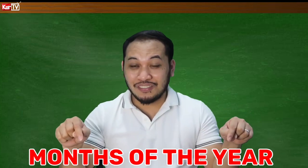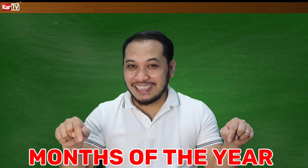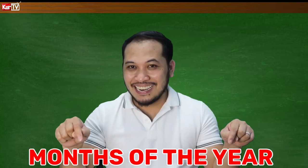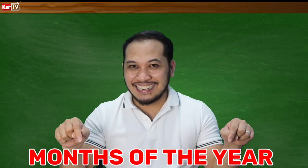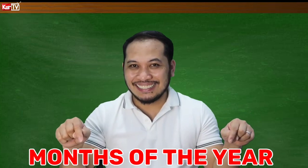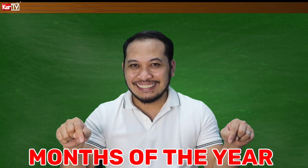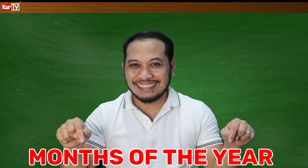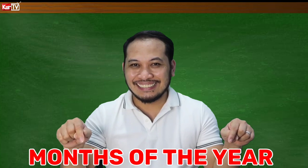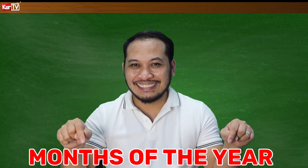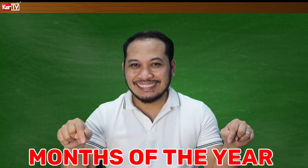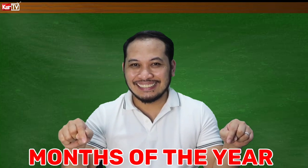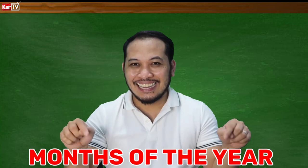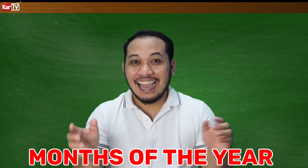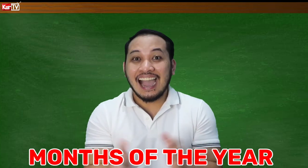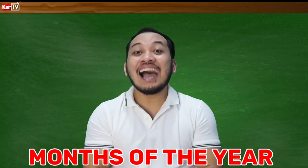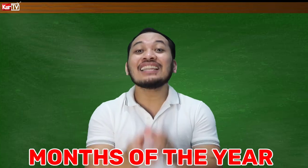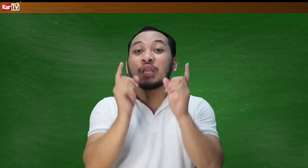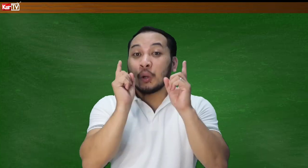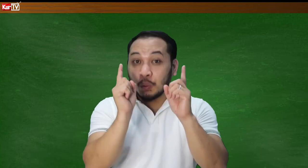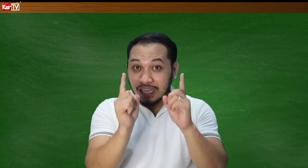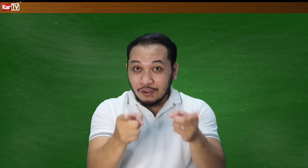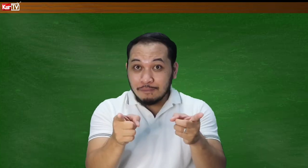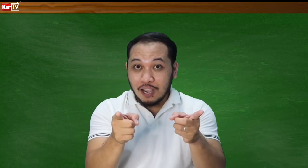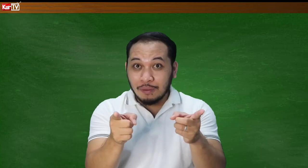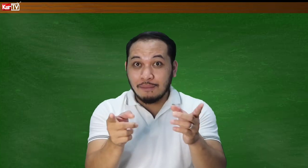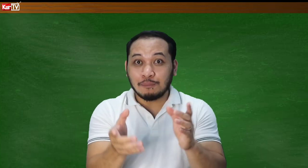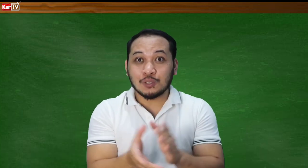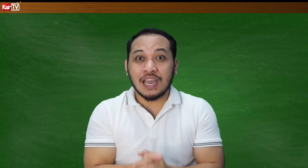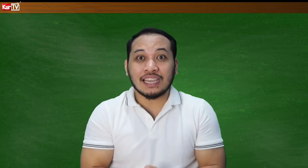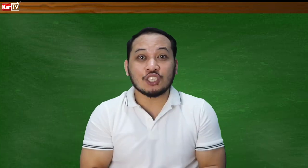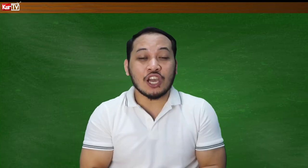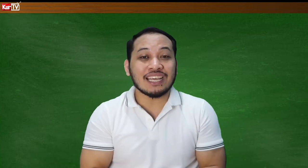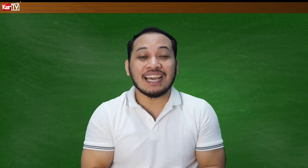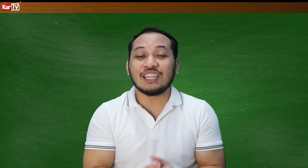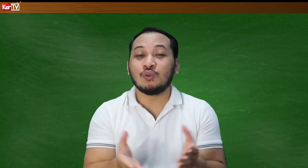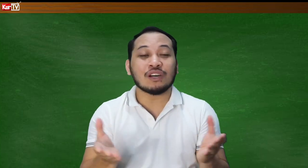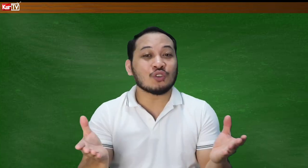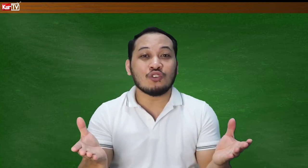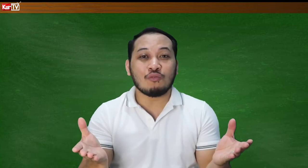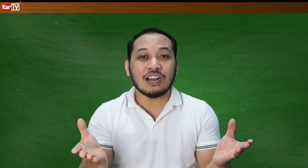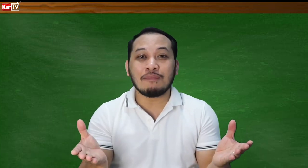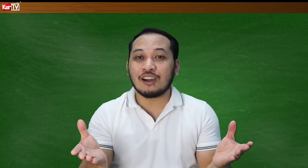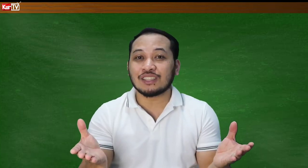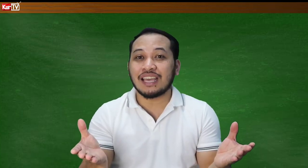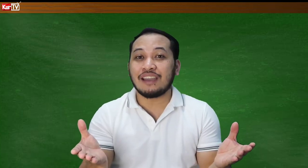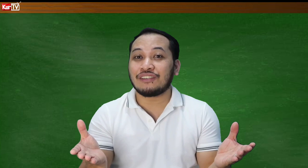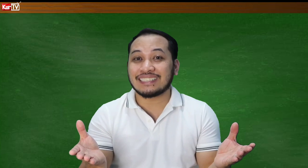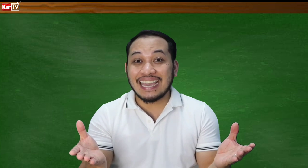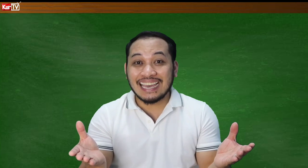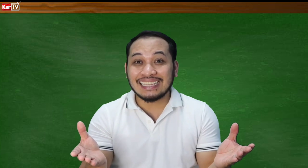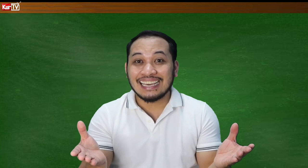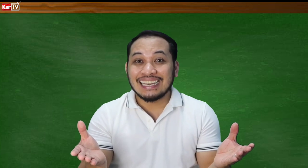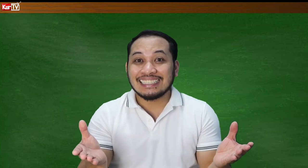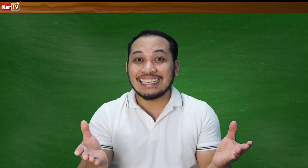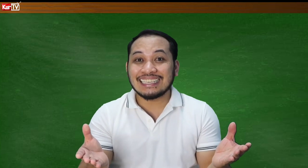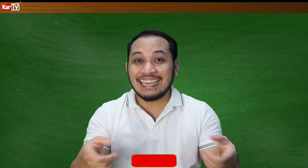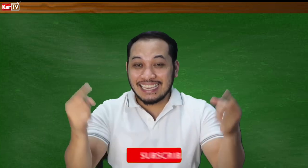year. At kung ikaw ay bago pa lamang po sa aking channel and you want to know more about the FSL, just click